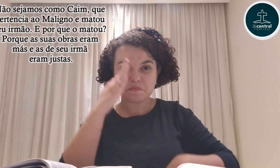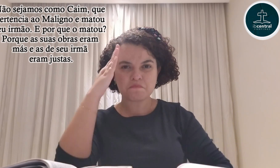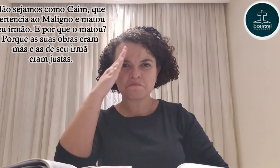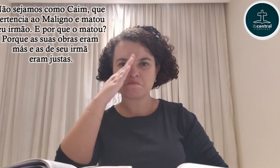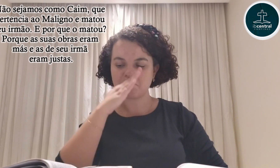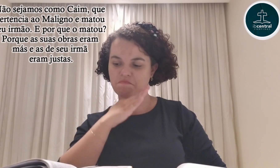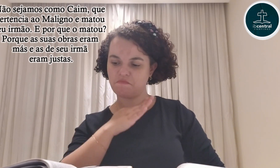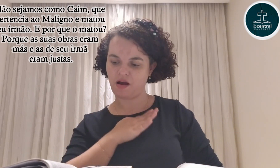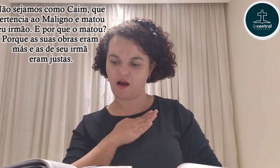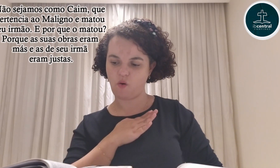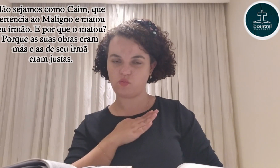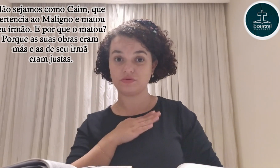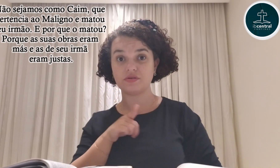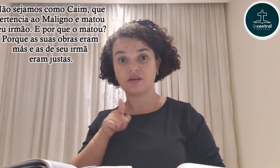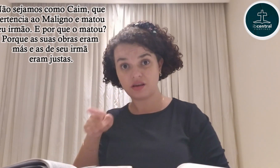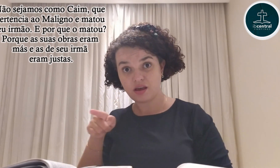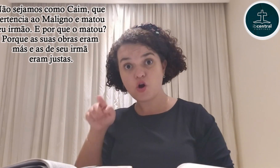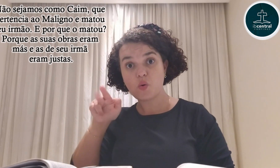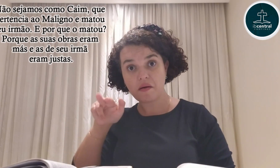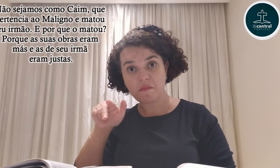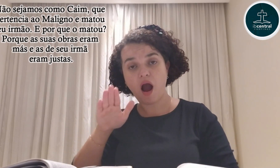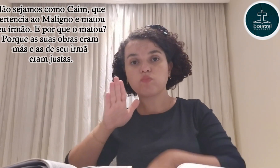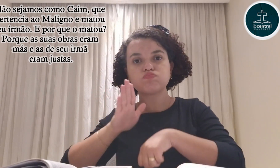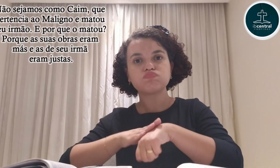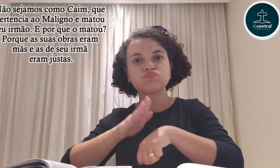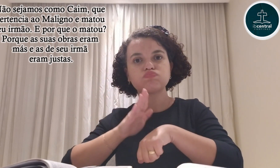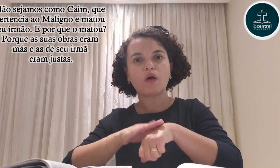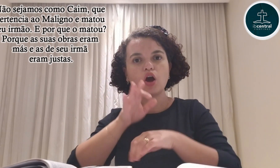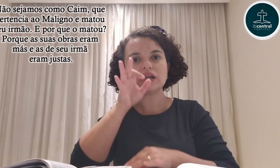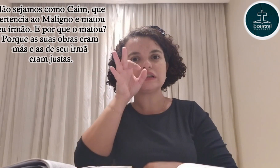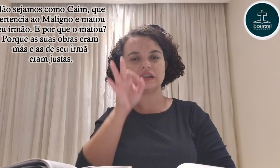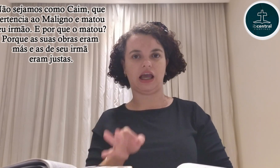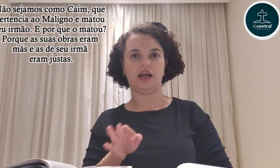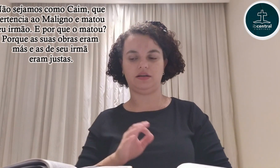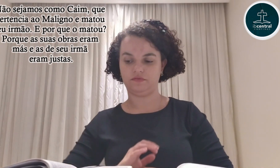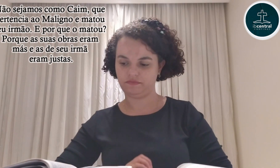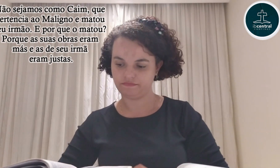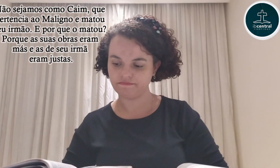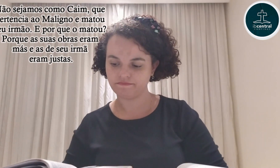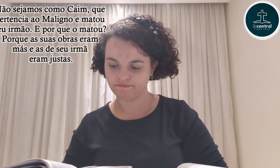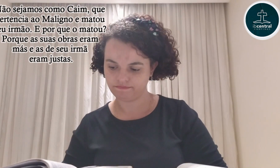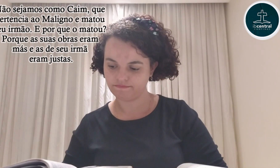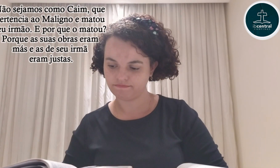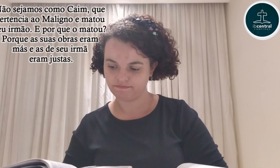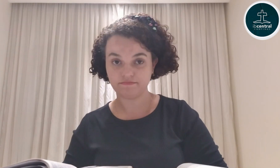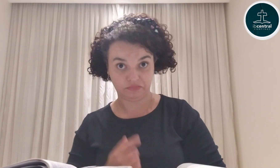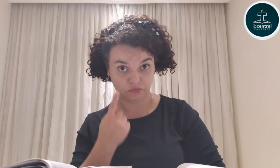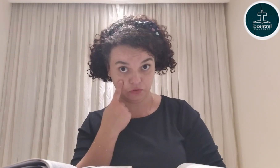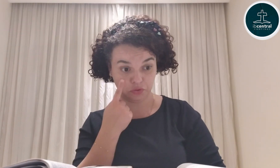E por que o matou? Porque suas obras eram más e as